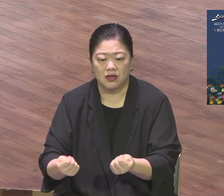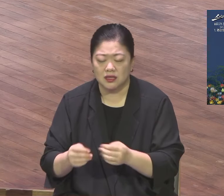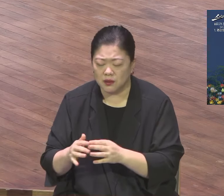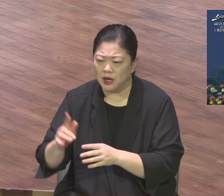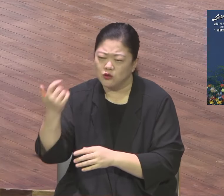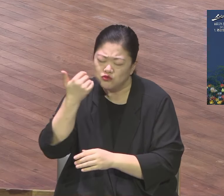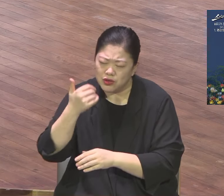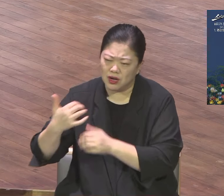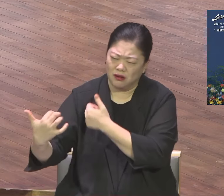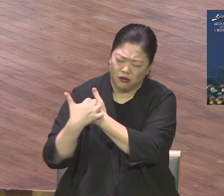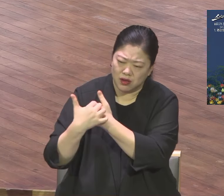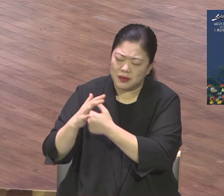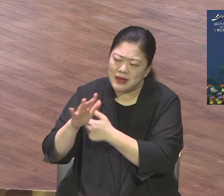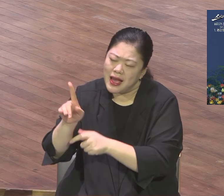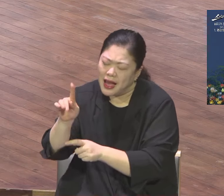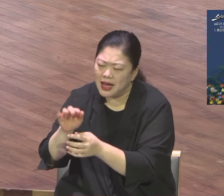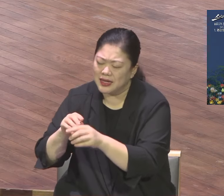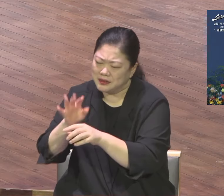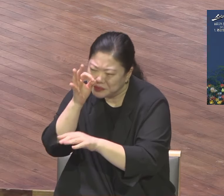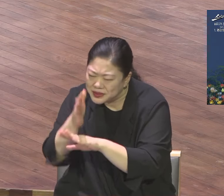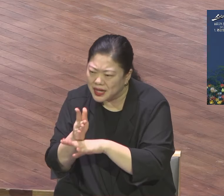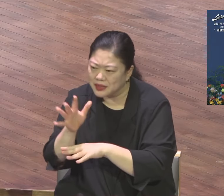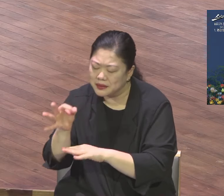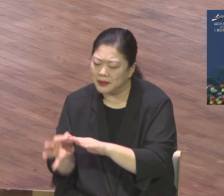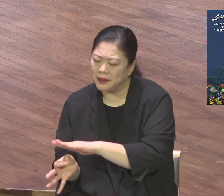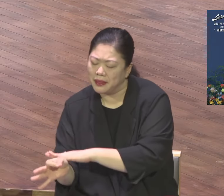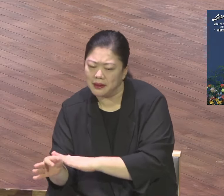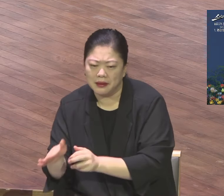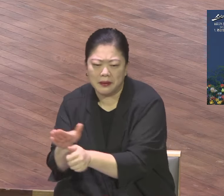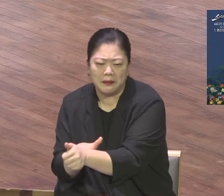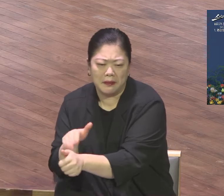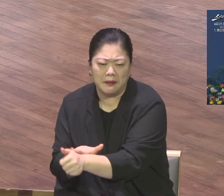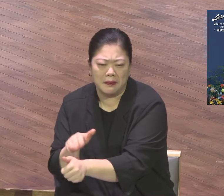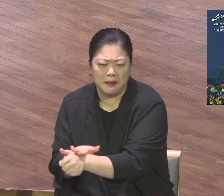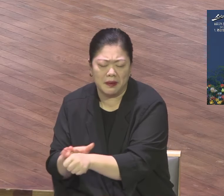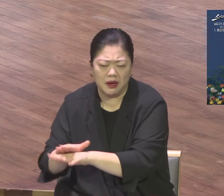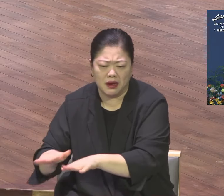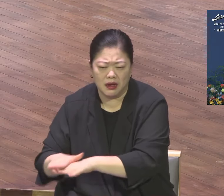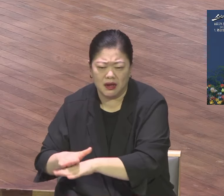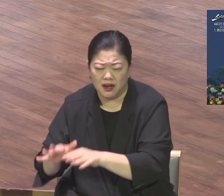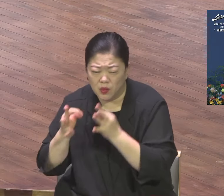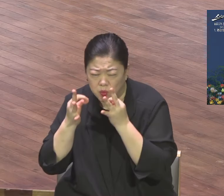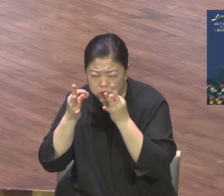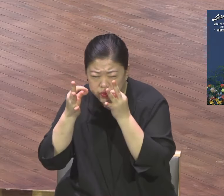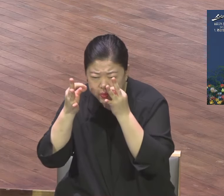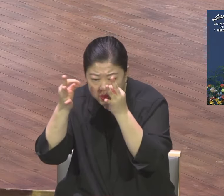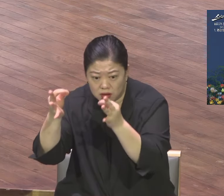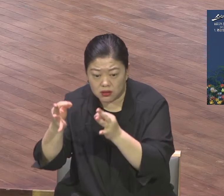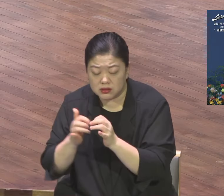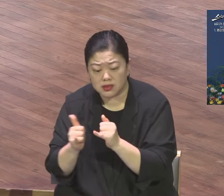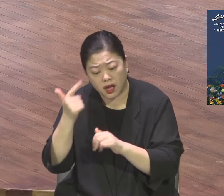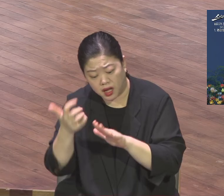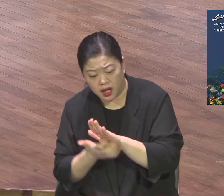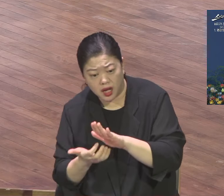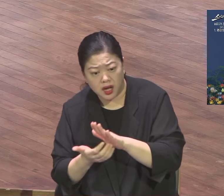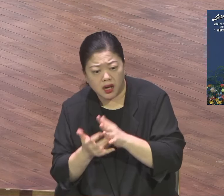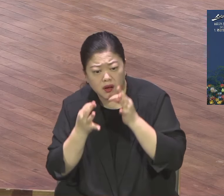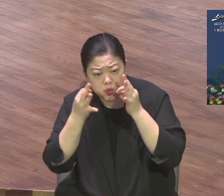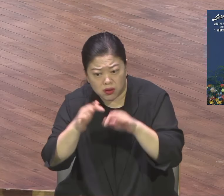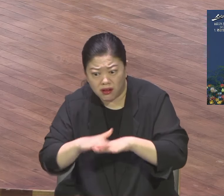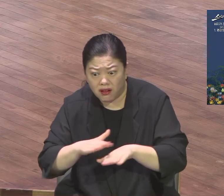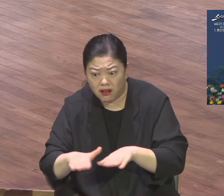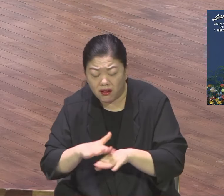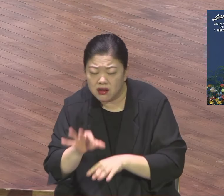하나님 앞에 서면 될 텐데 끊임없이 공격을 받으니까, 어려움이 막 생기니까 인간적인 방법으로, 세상적인